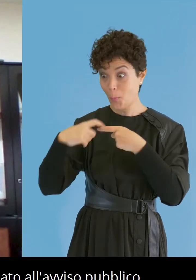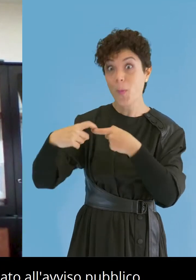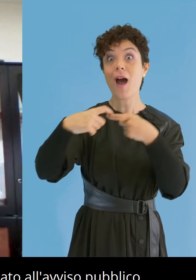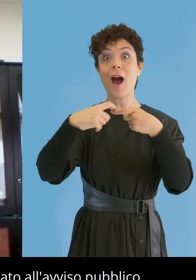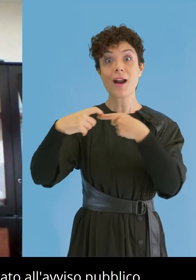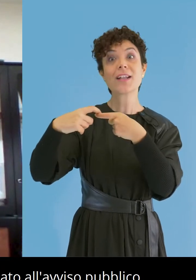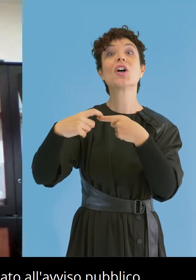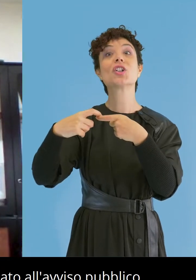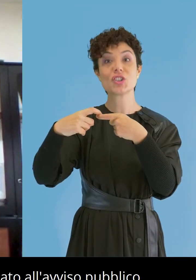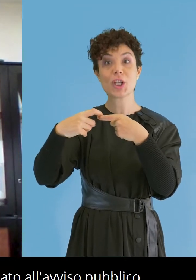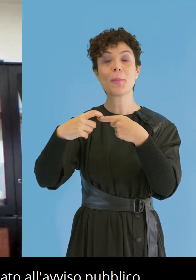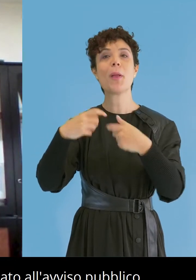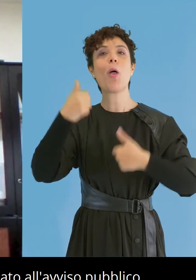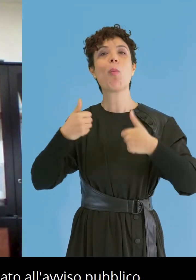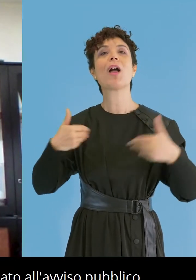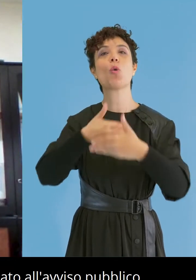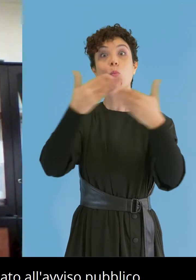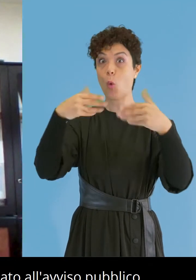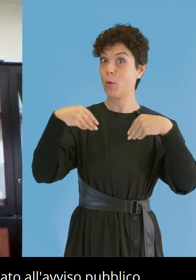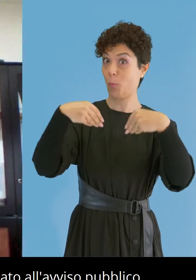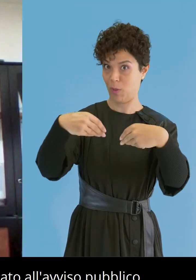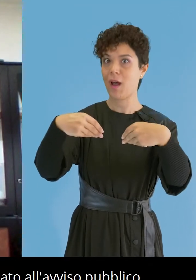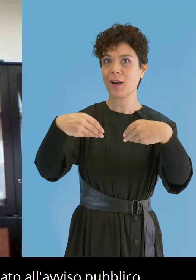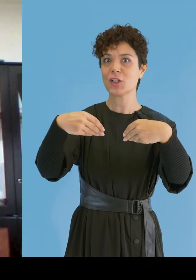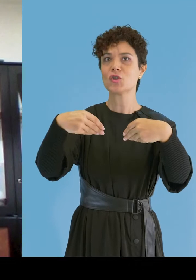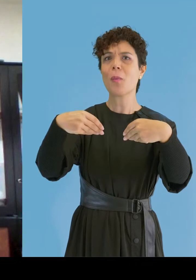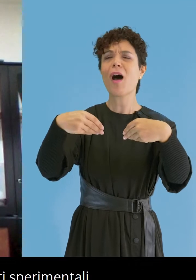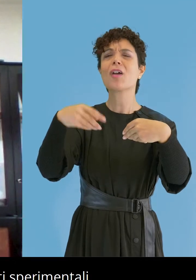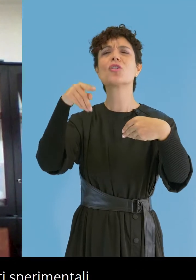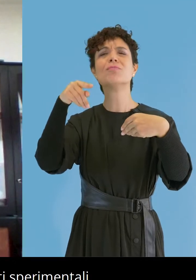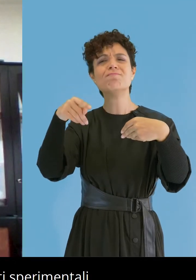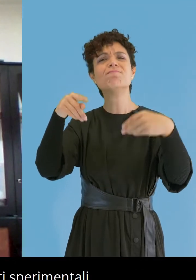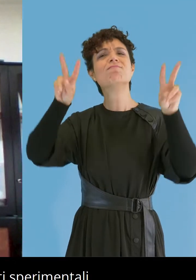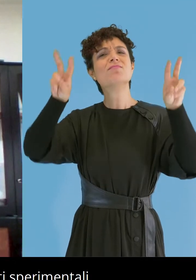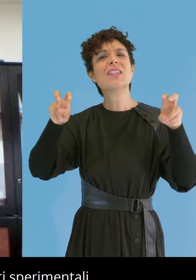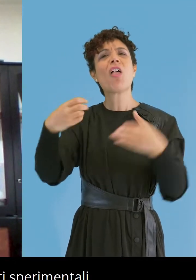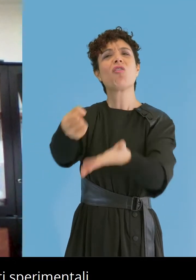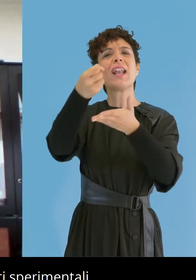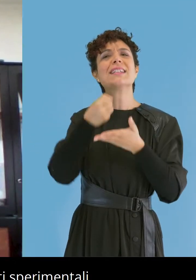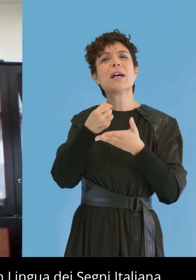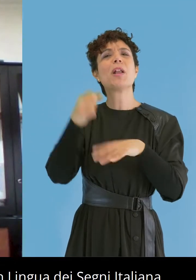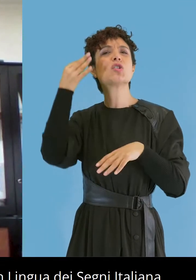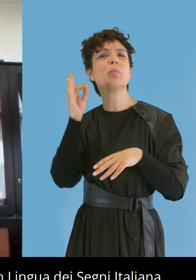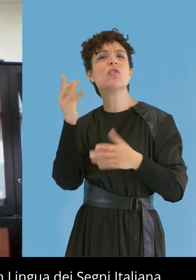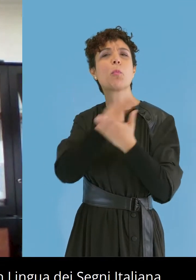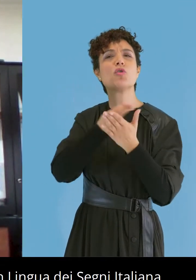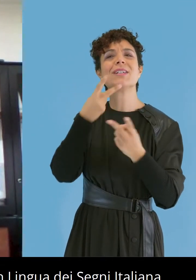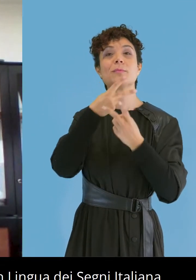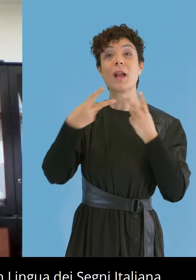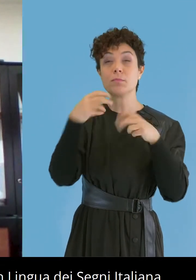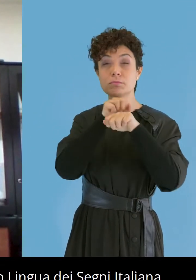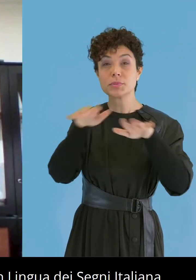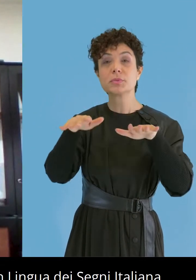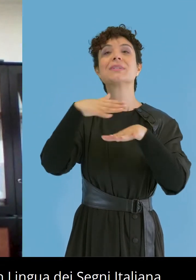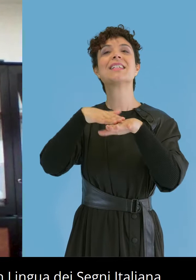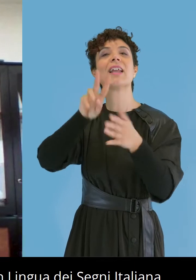questa partnership abbiamo partecipato all'avviso pubblico finanziamento di specifici progetti sperimentali per la diffusione di